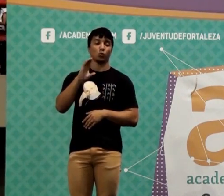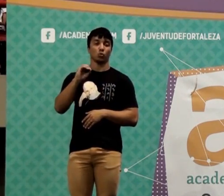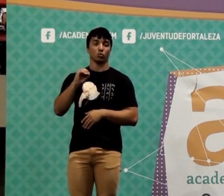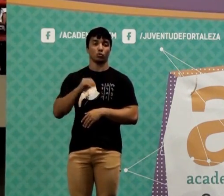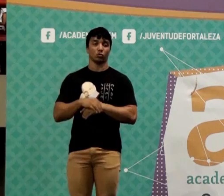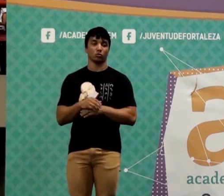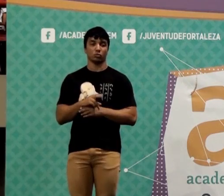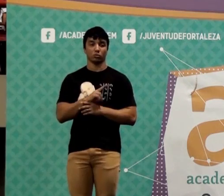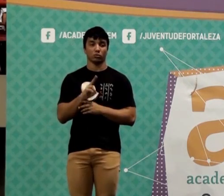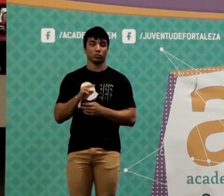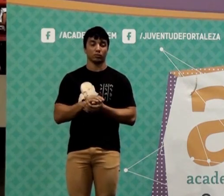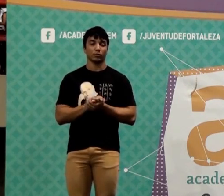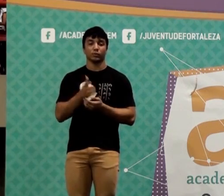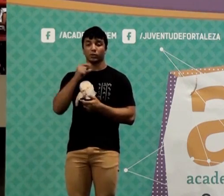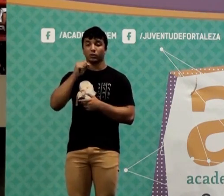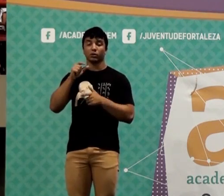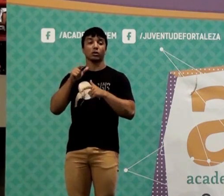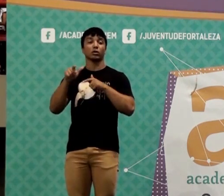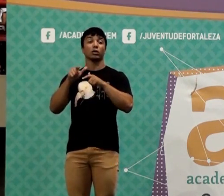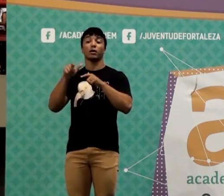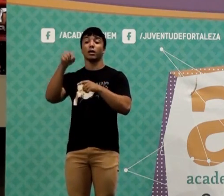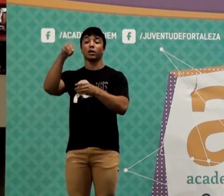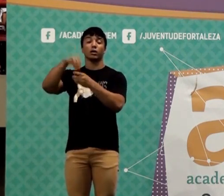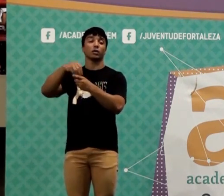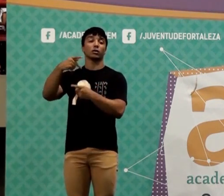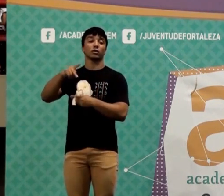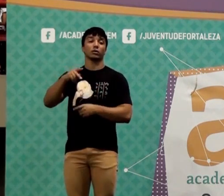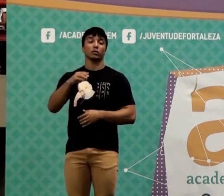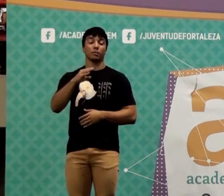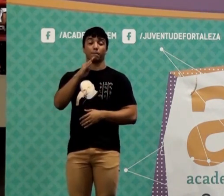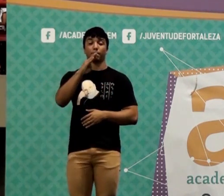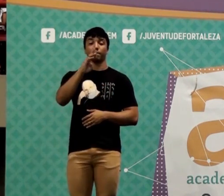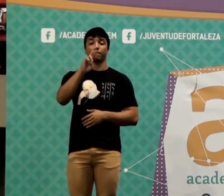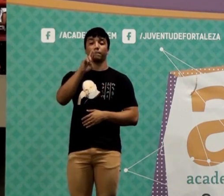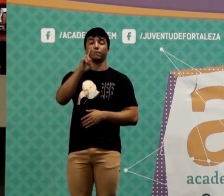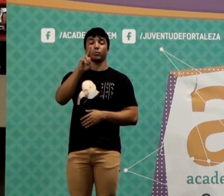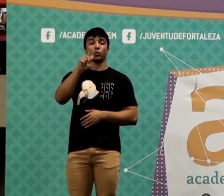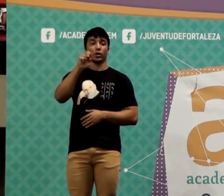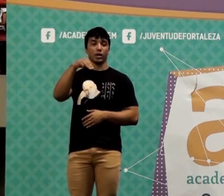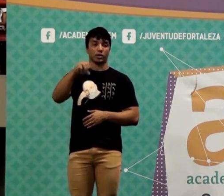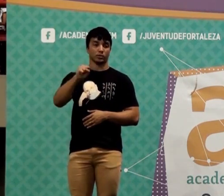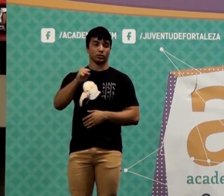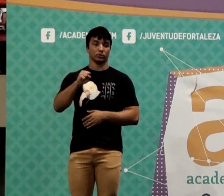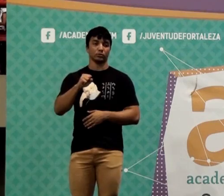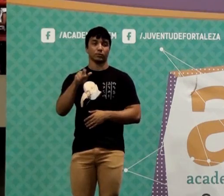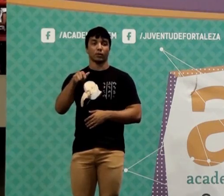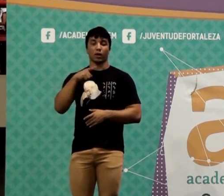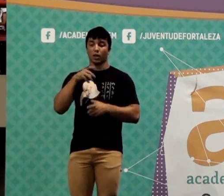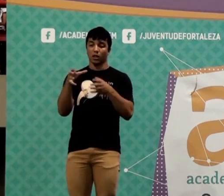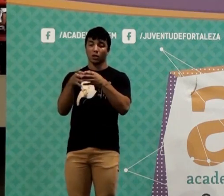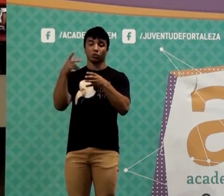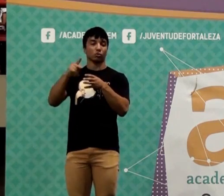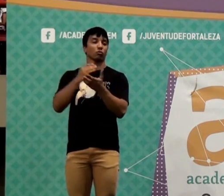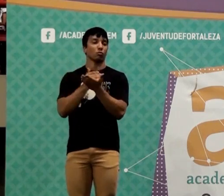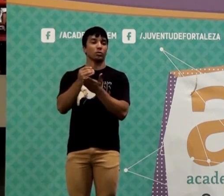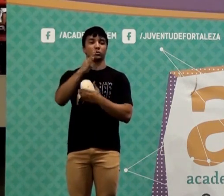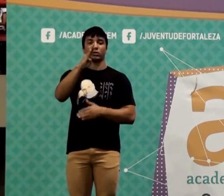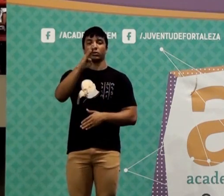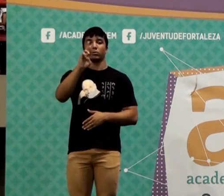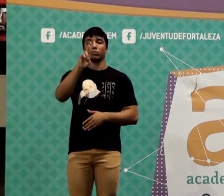calçados, roupas de qualidade, simplesmente a Europa foi invadida por esses produtos e começou a renascer o comércio